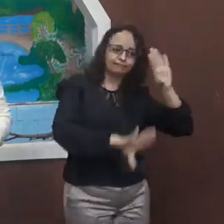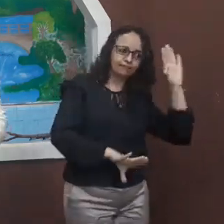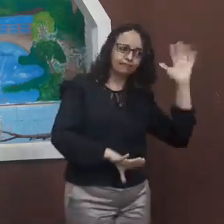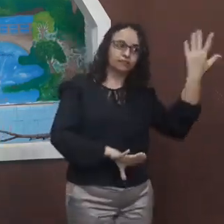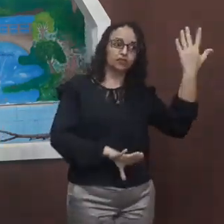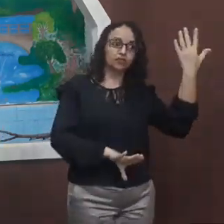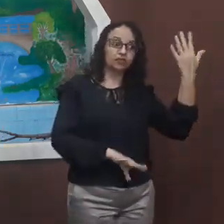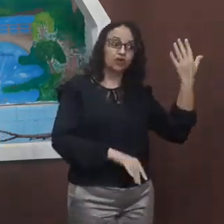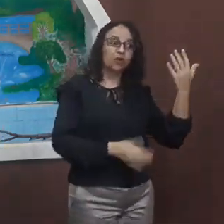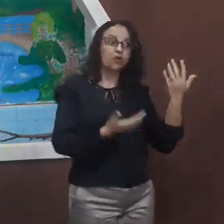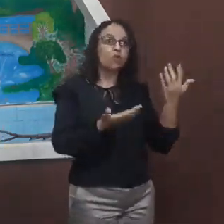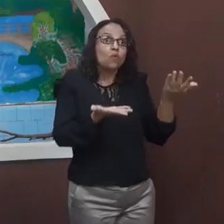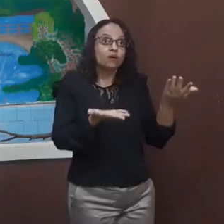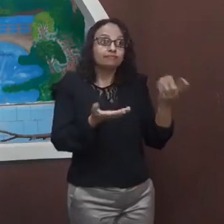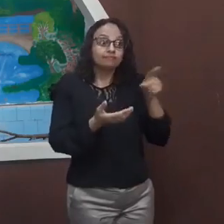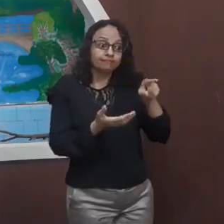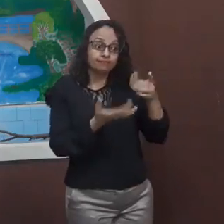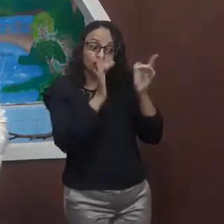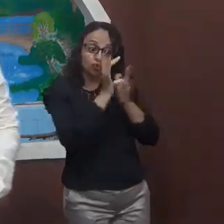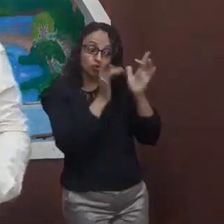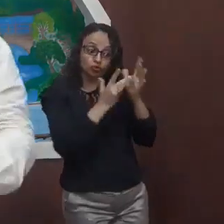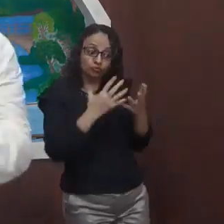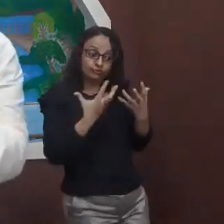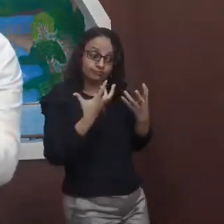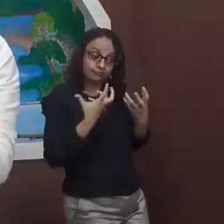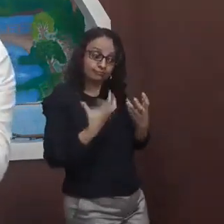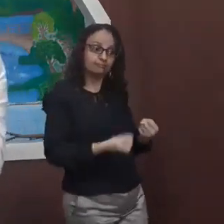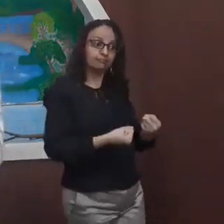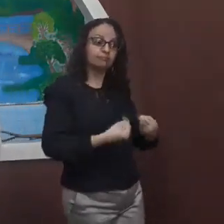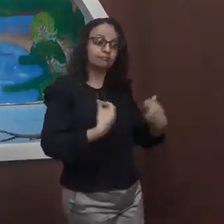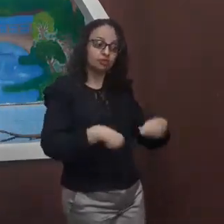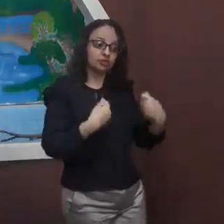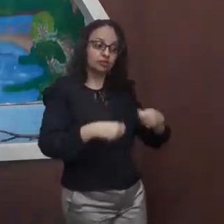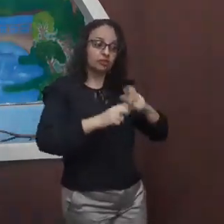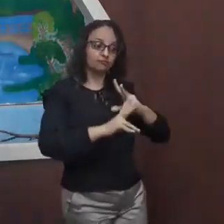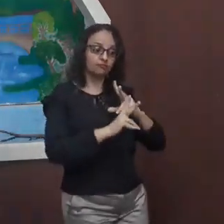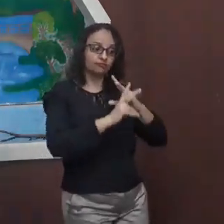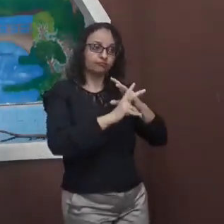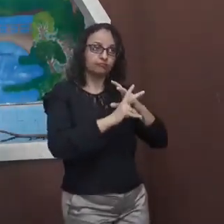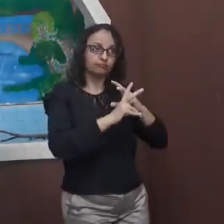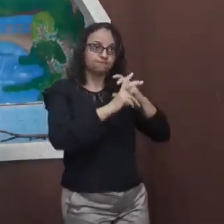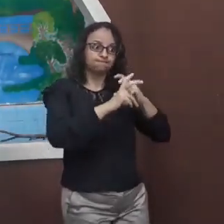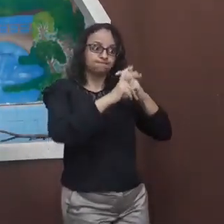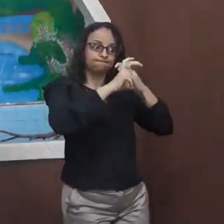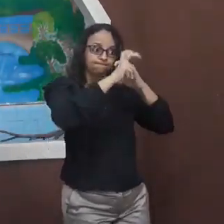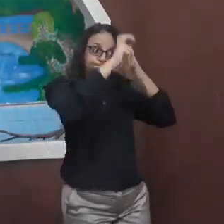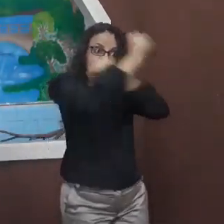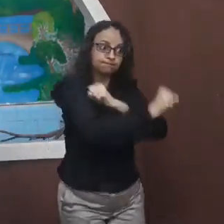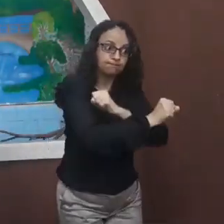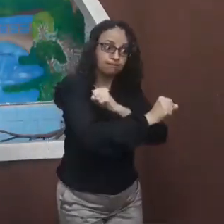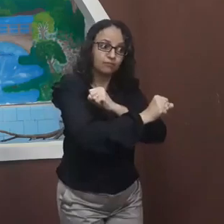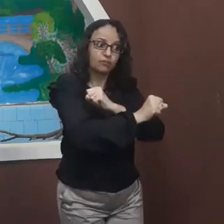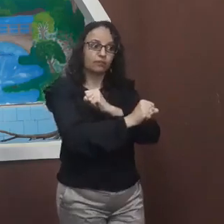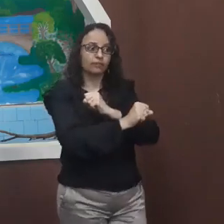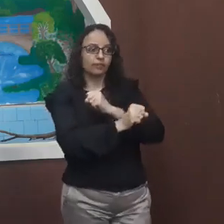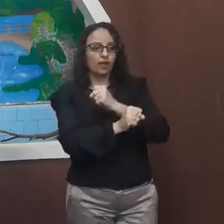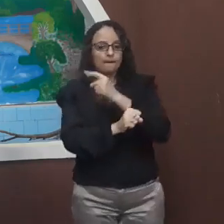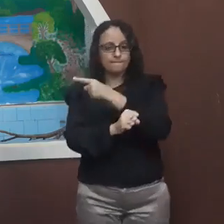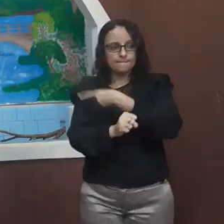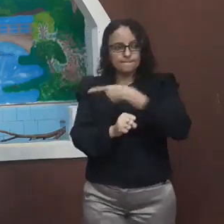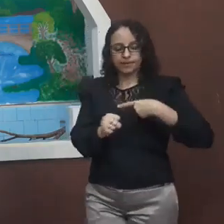quando você se converter, fortaleça os irmãos. Olha que interessante, né? Eu estou lendo na versão da NVI, da Nova